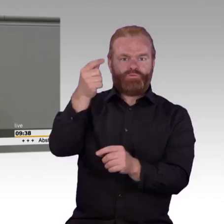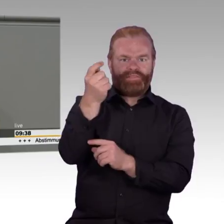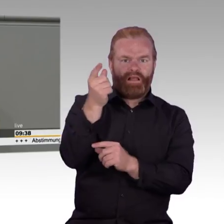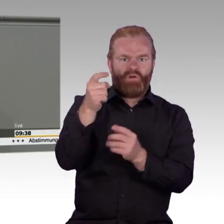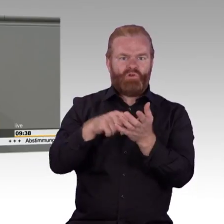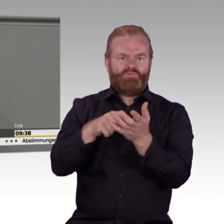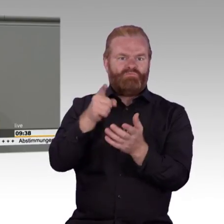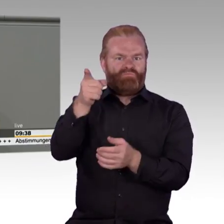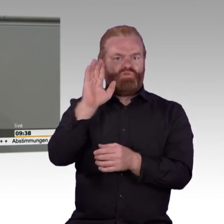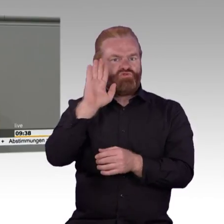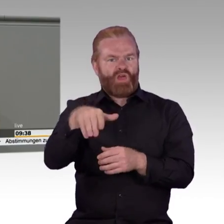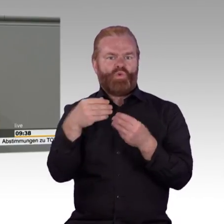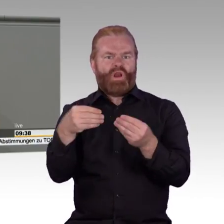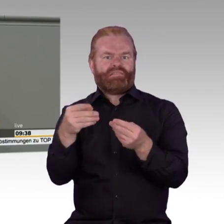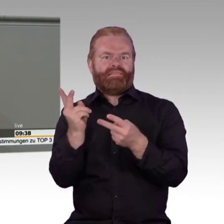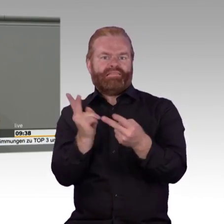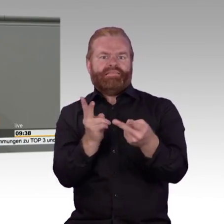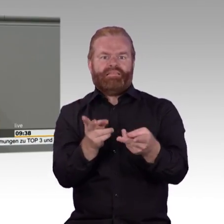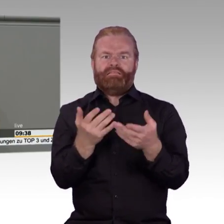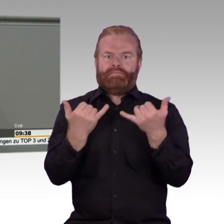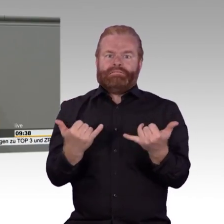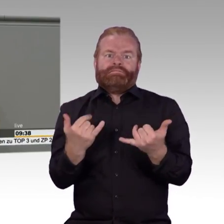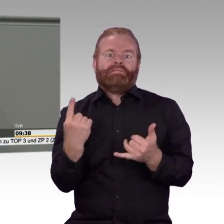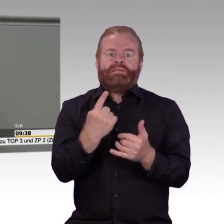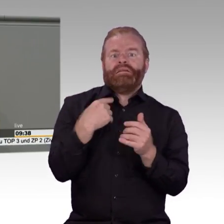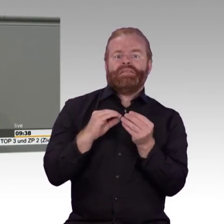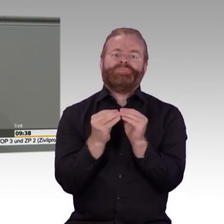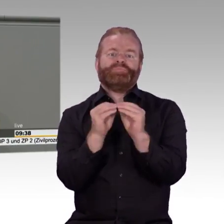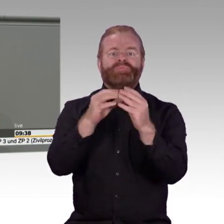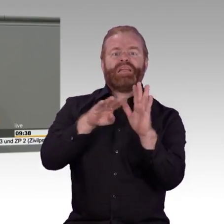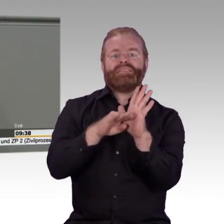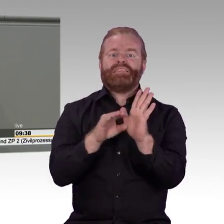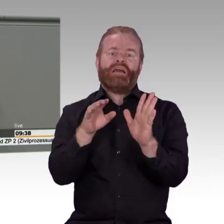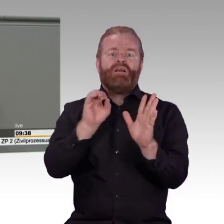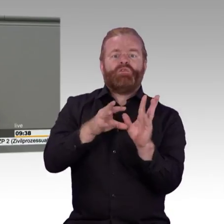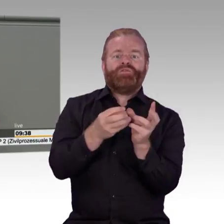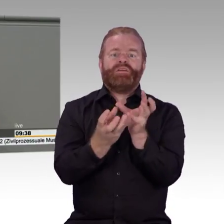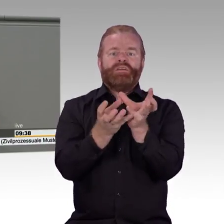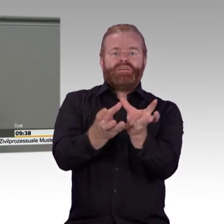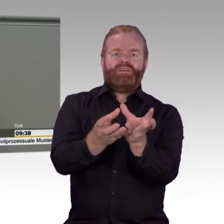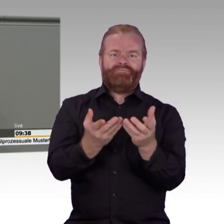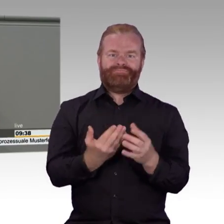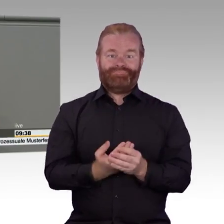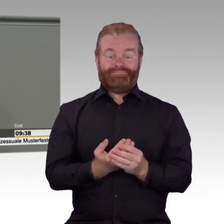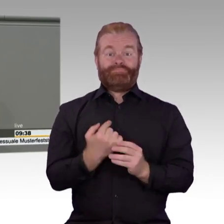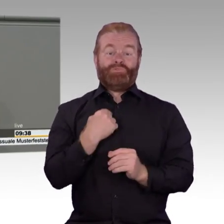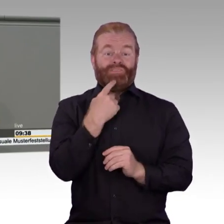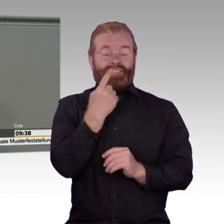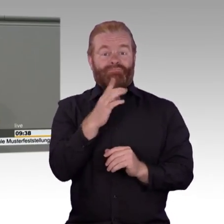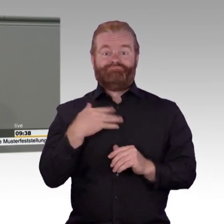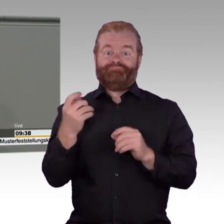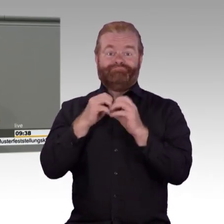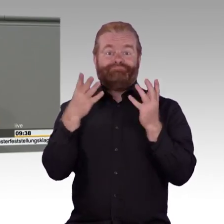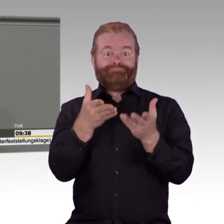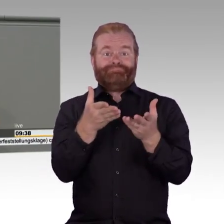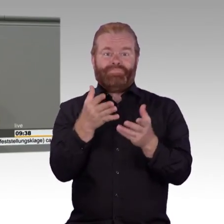es am Ende sogar klüger zu sagen an der Stelle, wir machen ein Gesetz, das die Verjährung hindert und